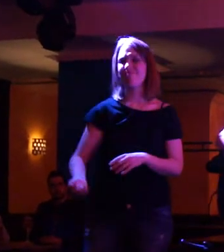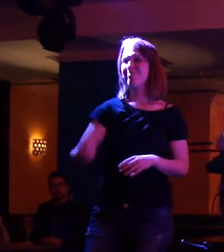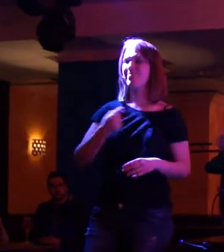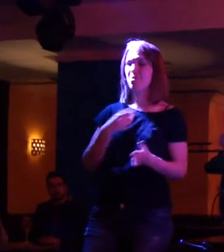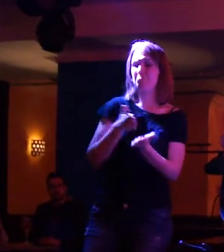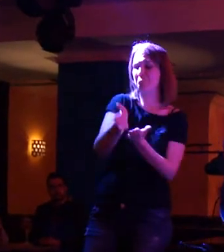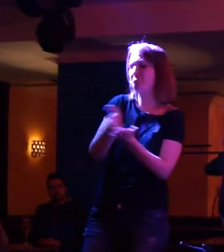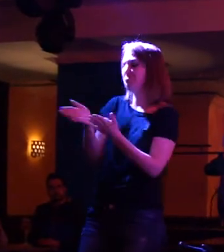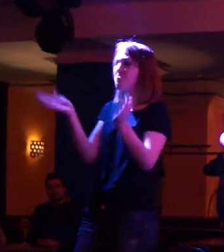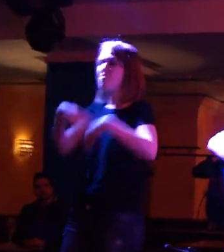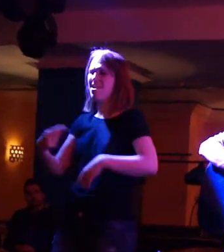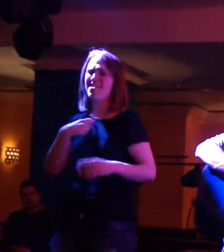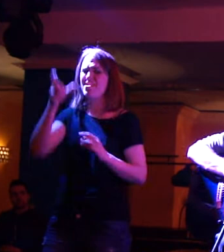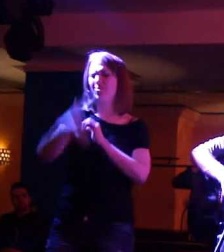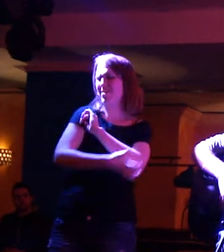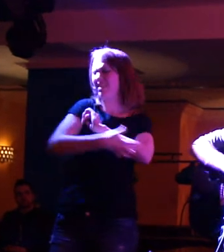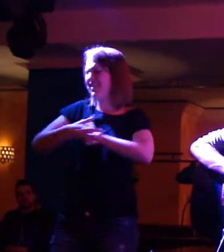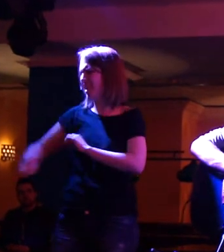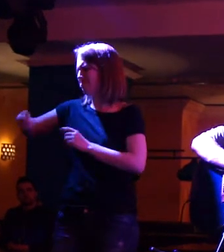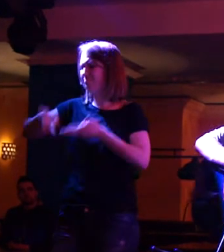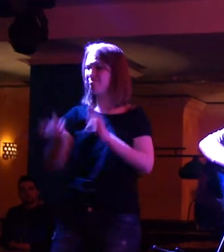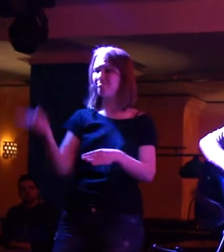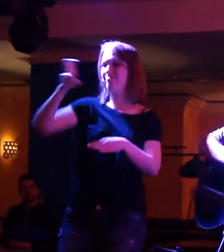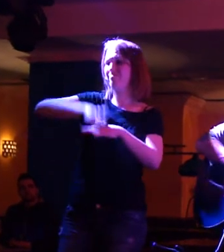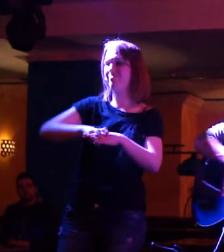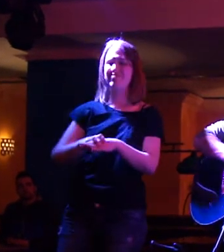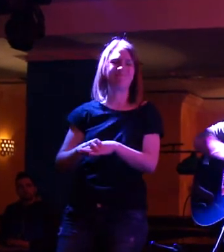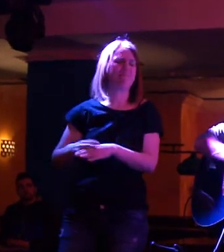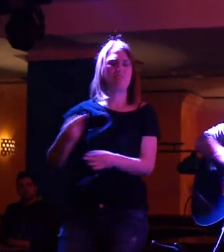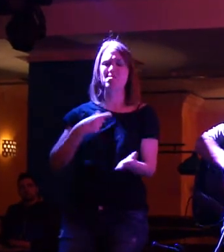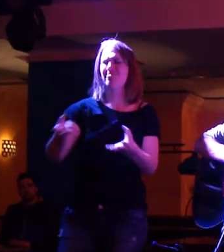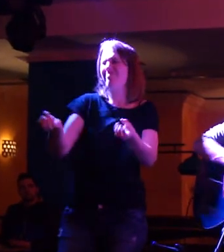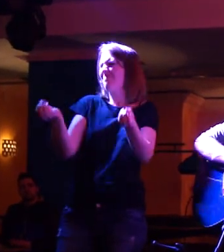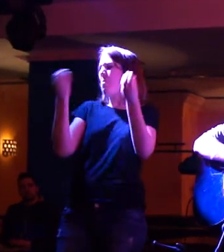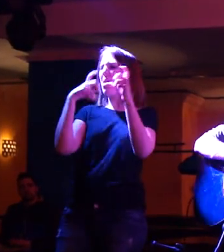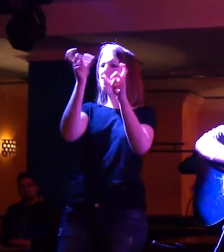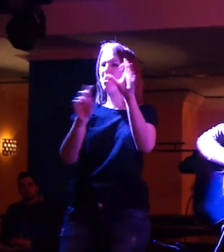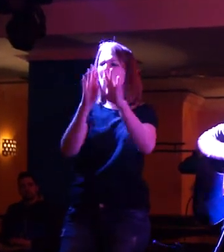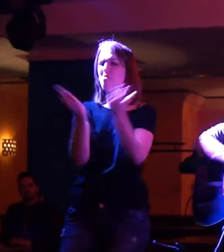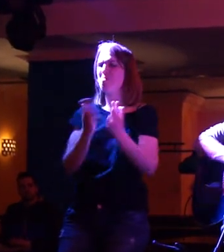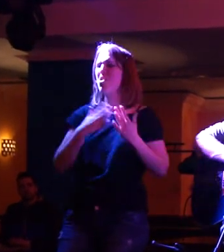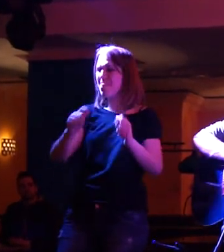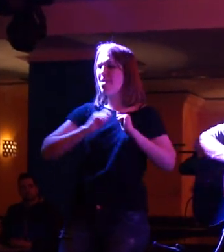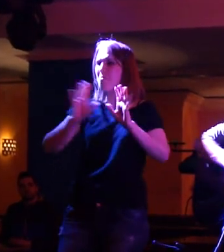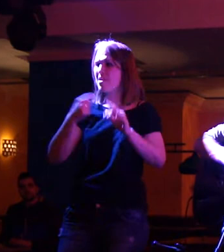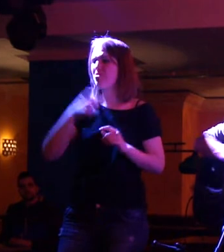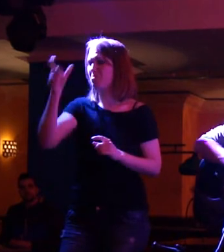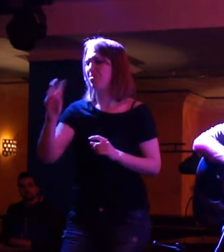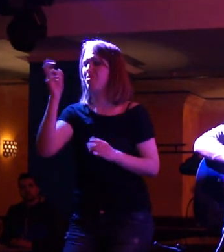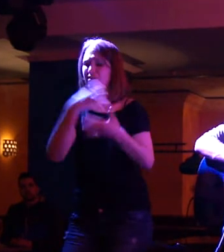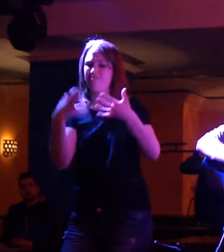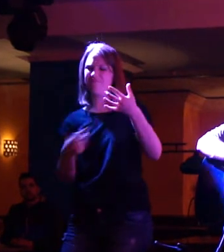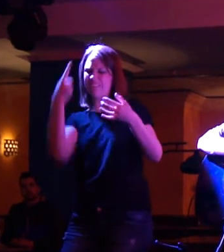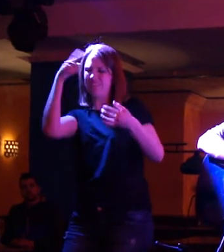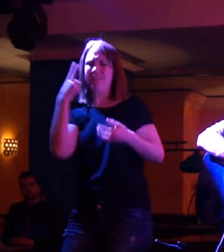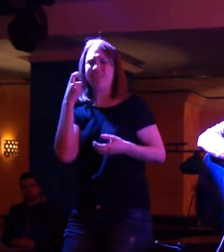Cuando la veleta no me marca ningún rumbo, vuelvo a ser un vagabundo sentado en una maleta. Huyo de otras metas, las palabras son mi mundo, pero nunca me acostumbro a